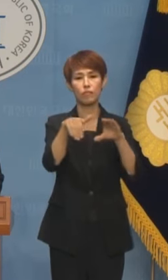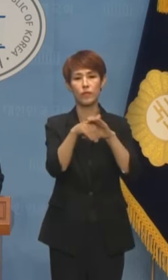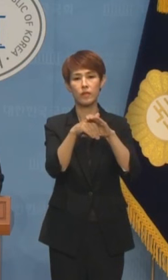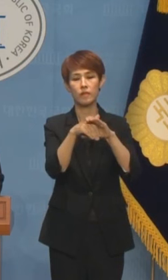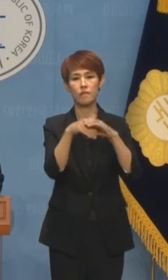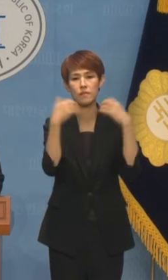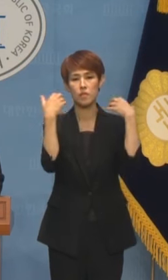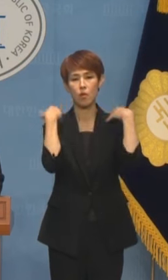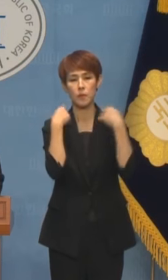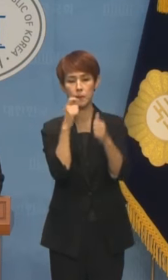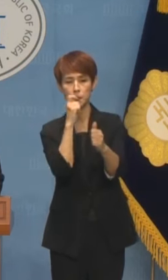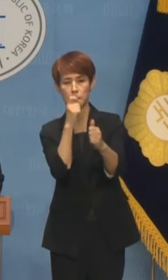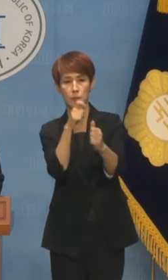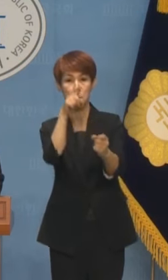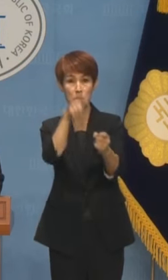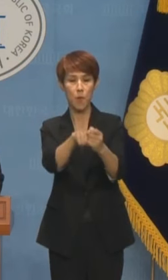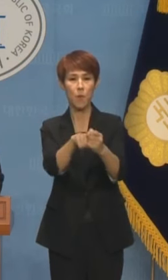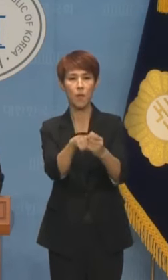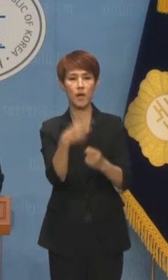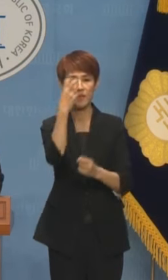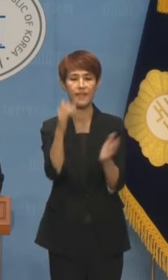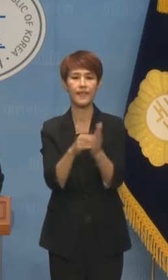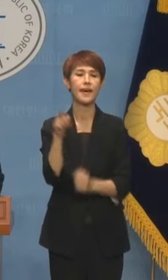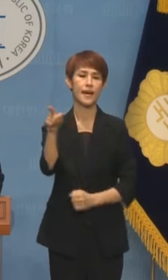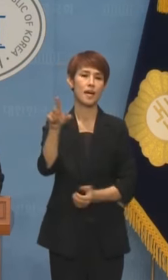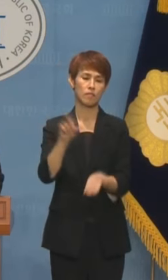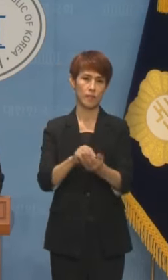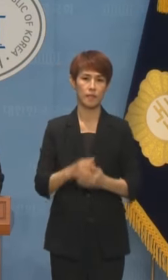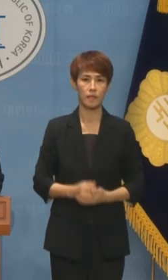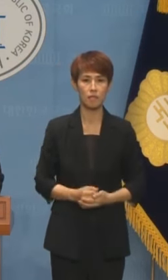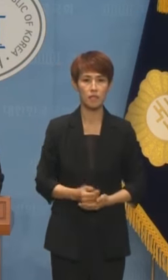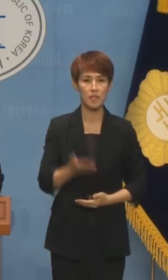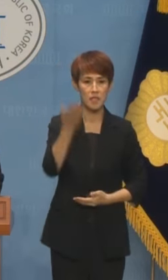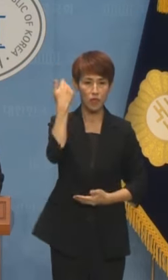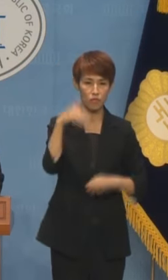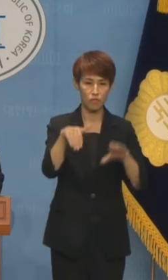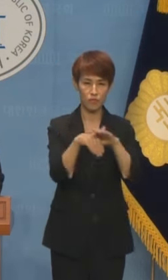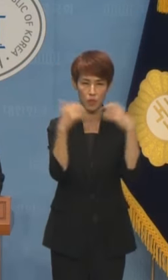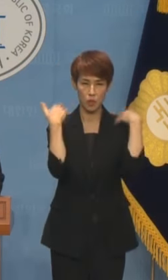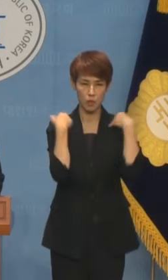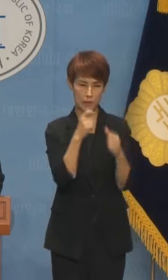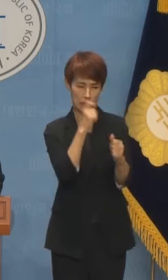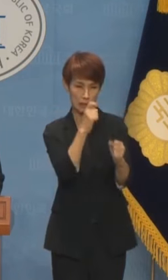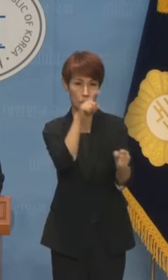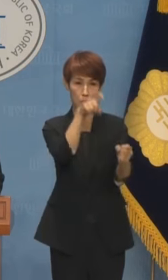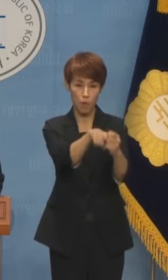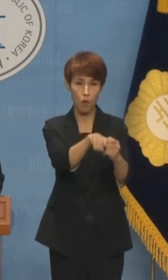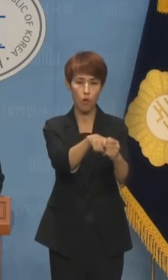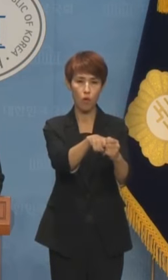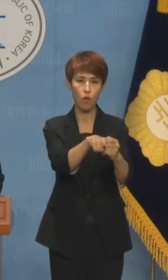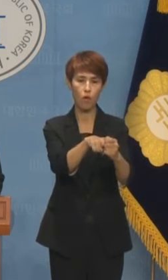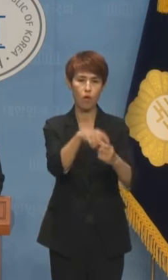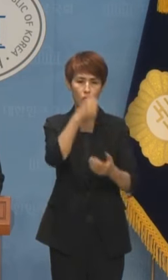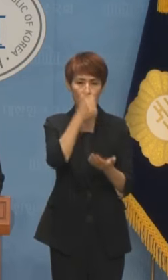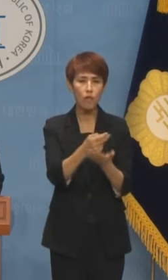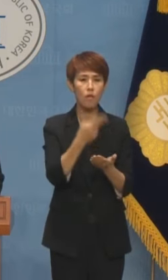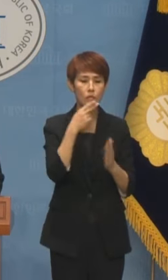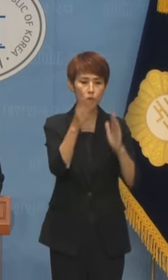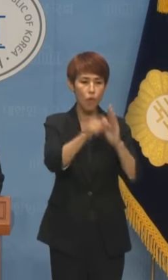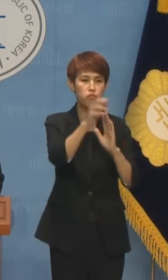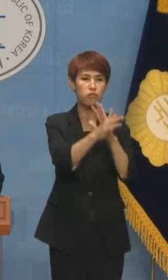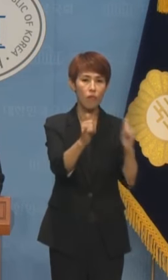표적 감사였다는 것입니다. 전 정권을 겨냥하기 위해 무고한 공무원들을